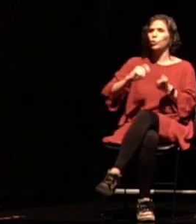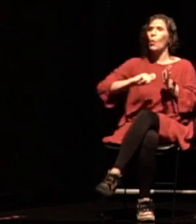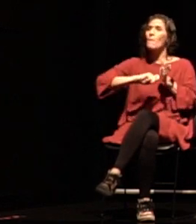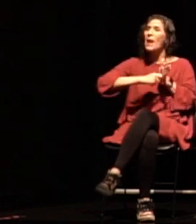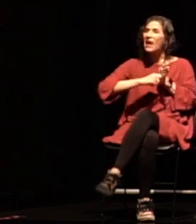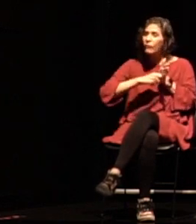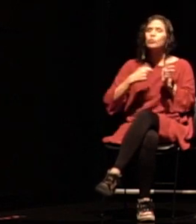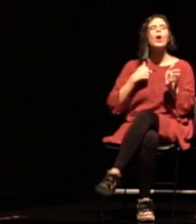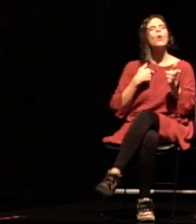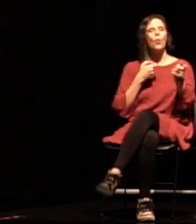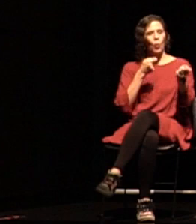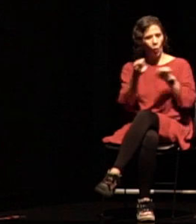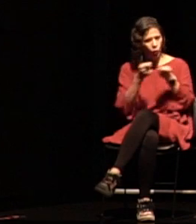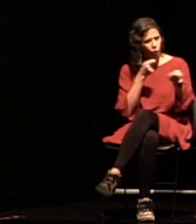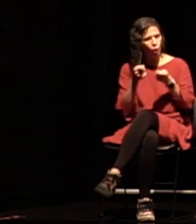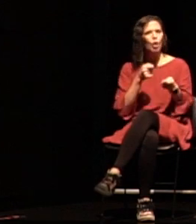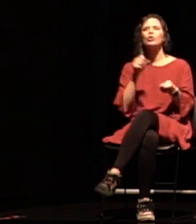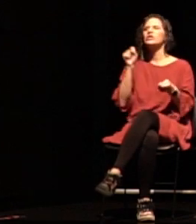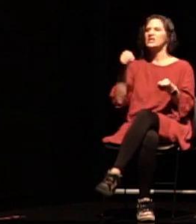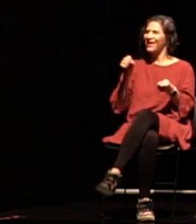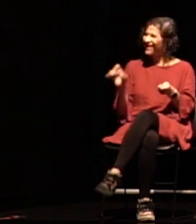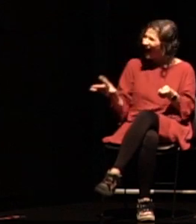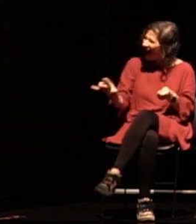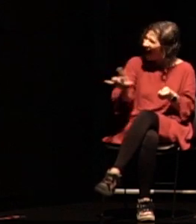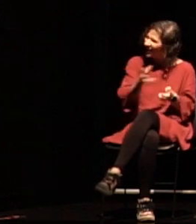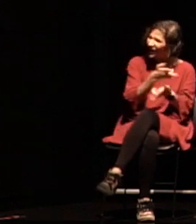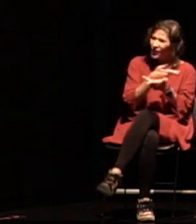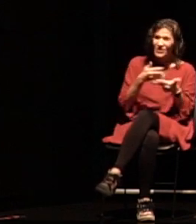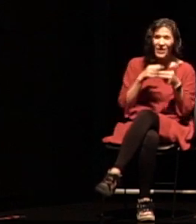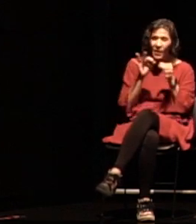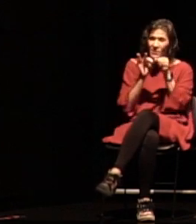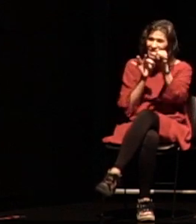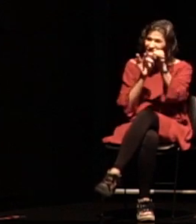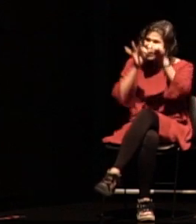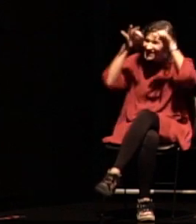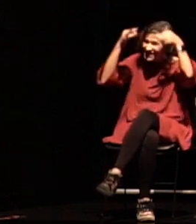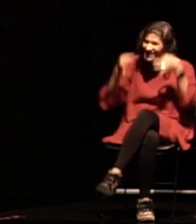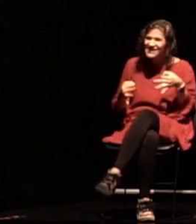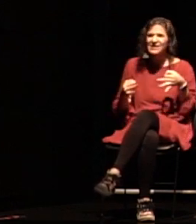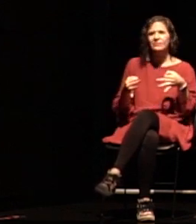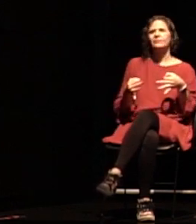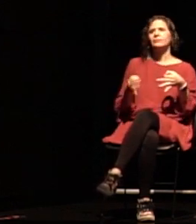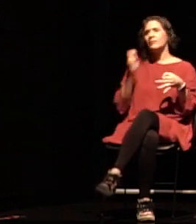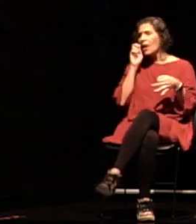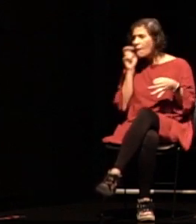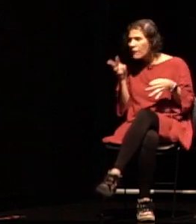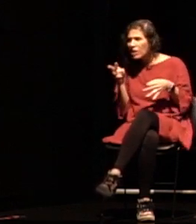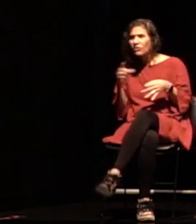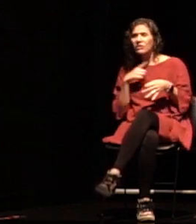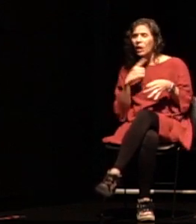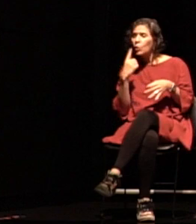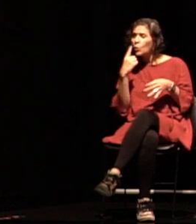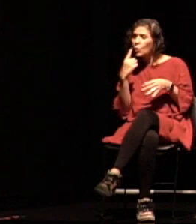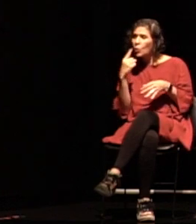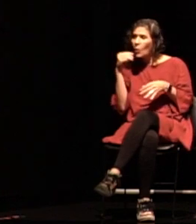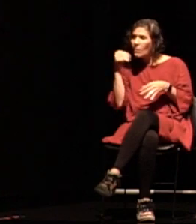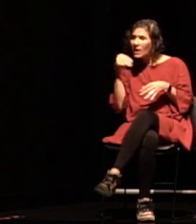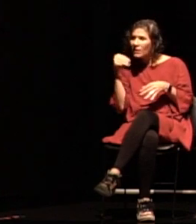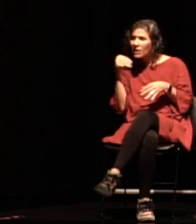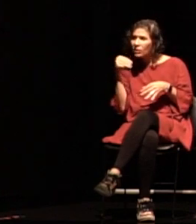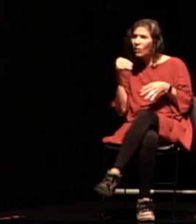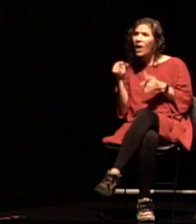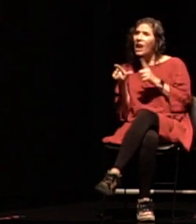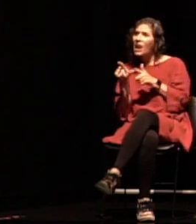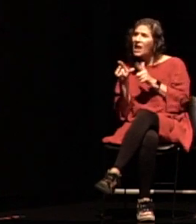galocha. Controlo o parafuso de cada coisa, vem tudo medido, e eu olho, eu vejo, está 1,5 milímetros abaixo aquela